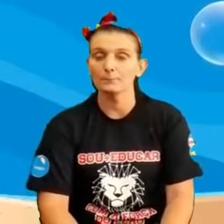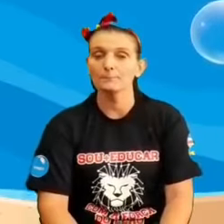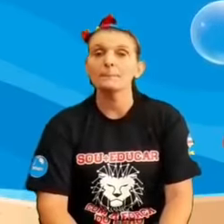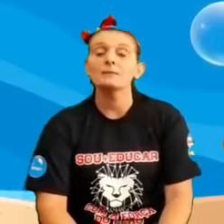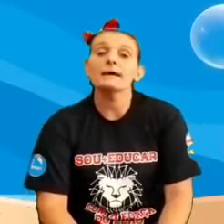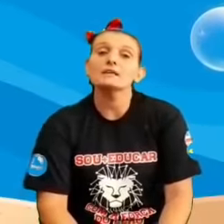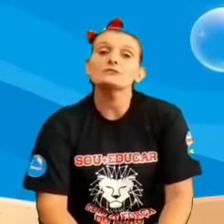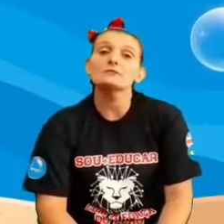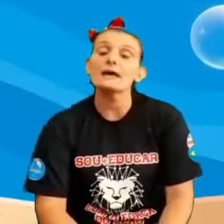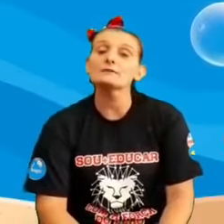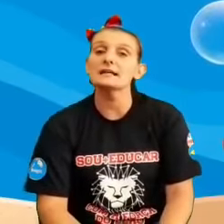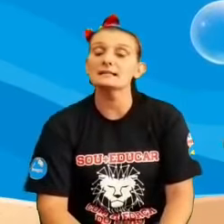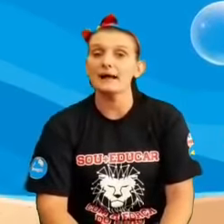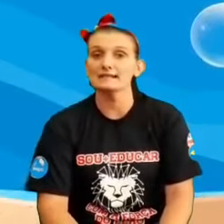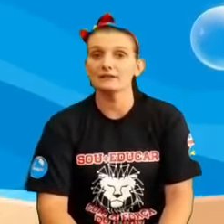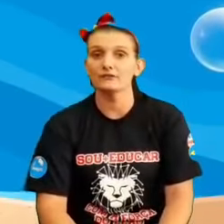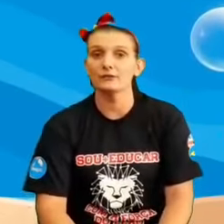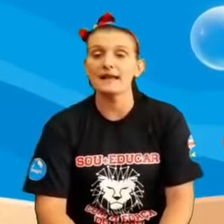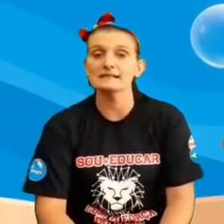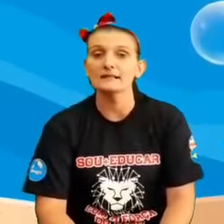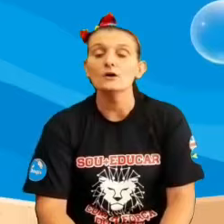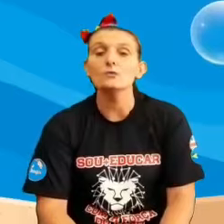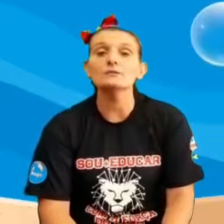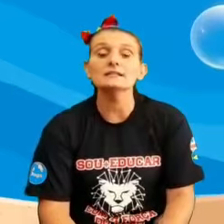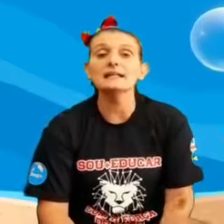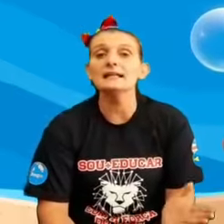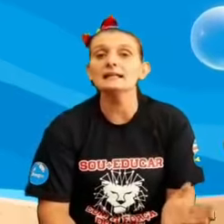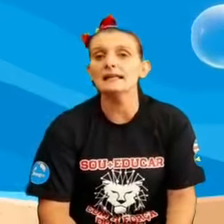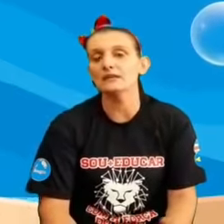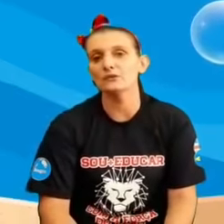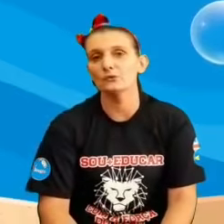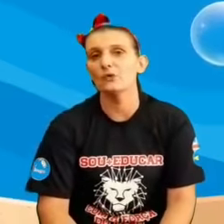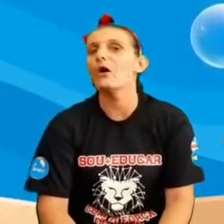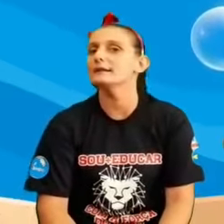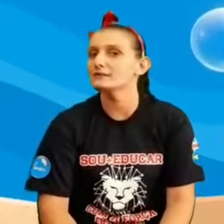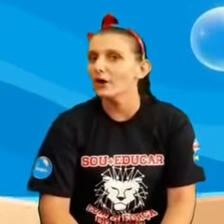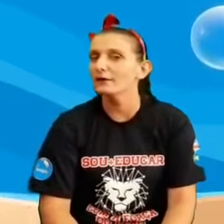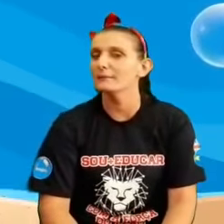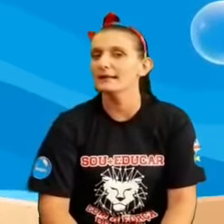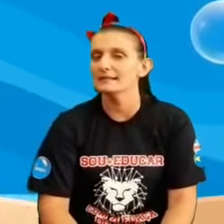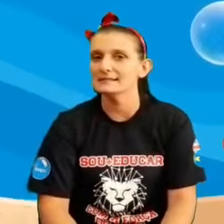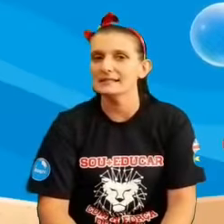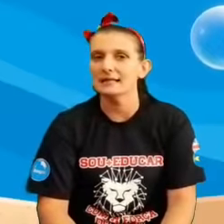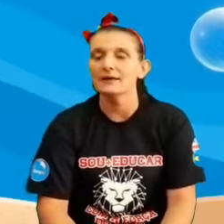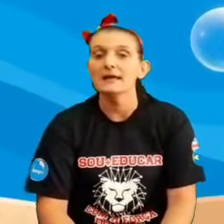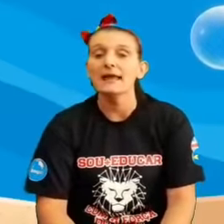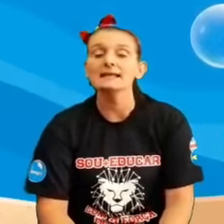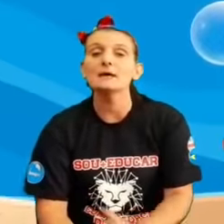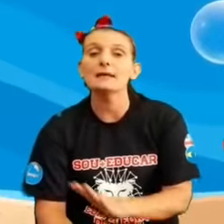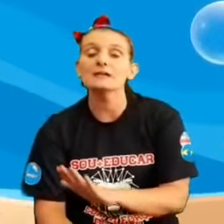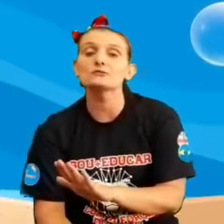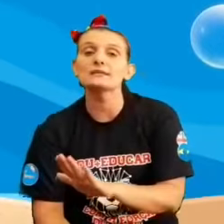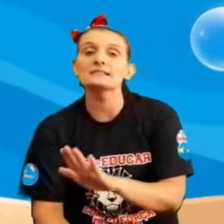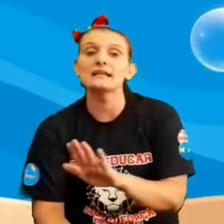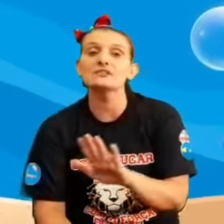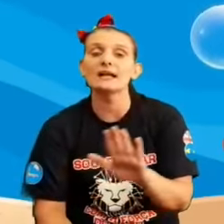rio para ajudar os animais da floresta quando tem lixo. Olha só que belezinha! Então ela ajuda eles a